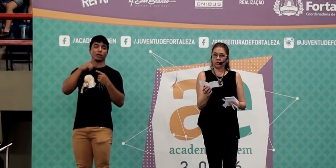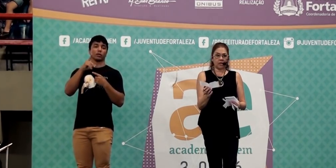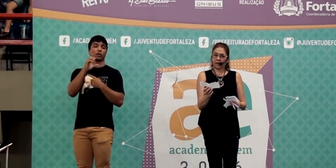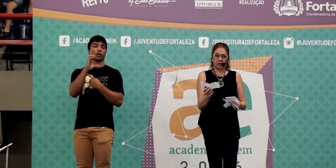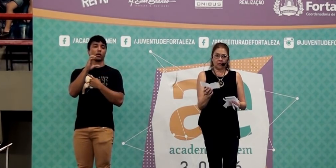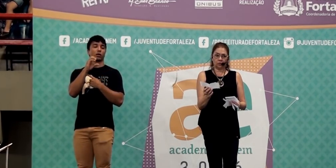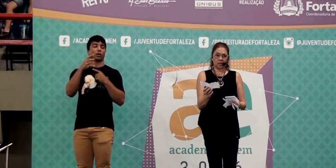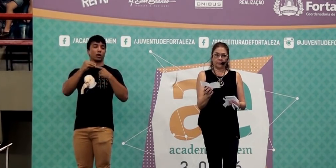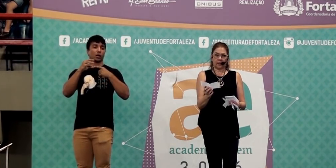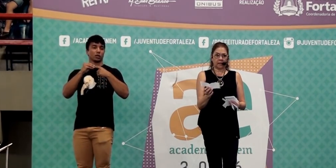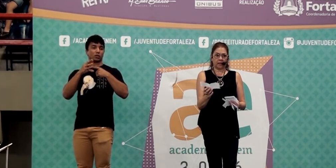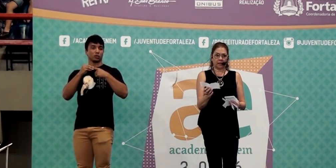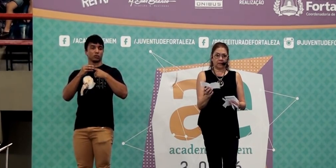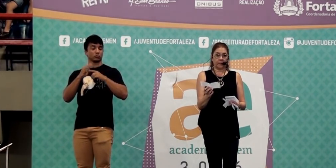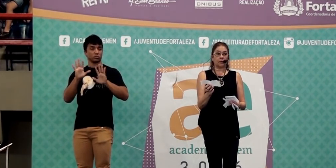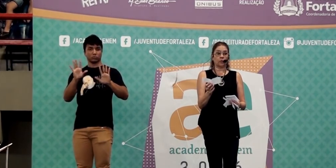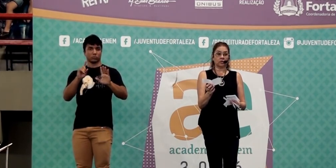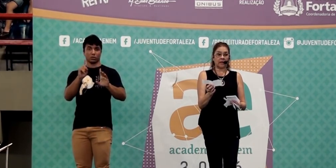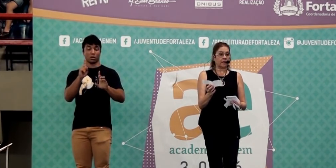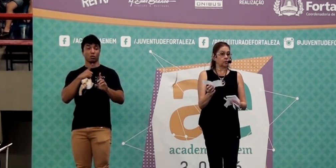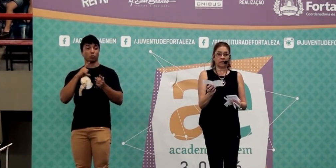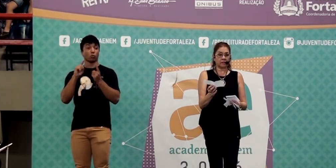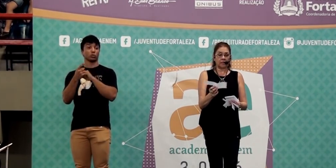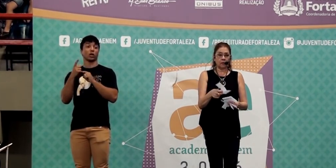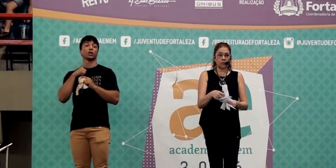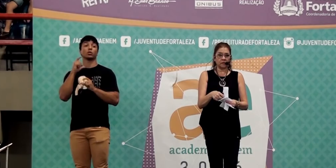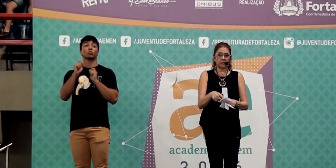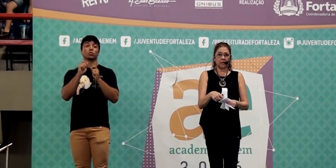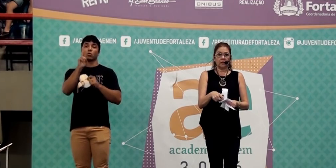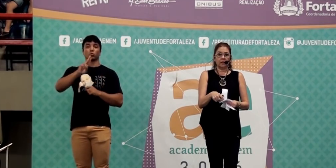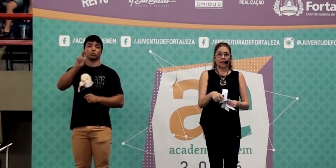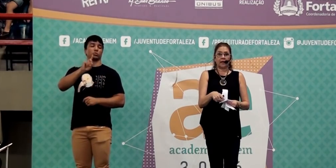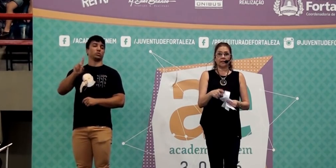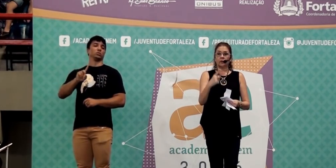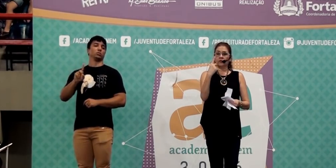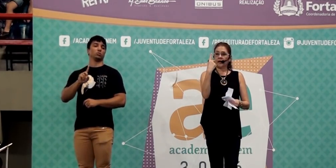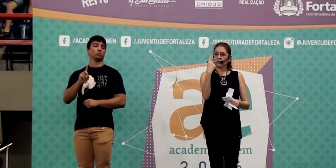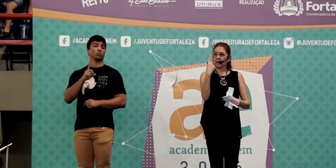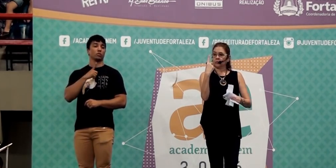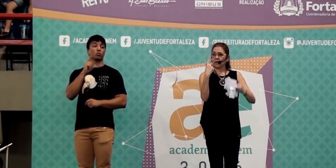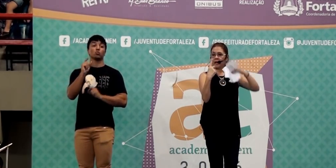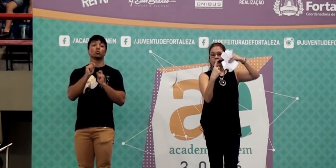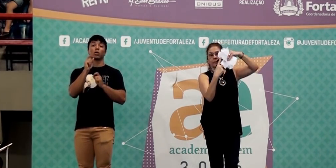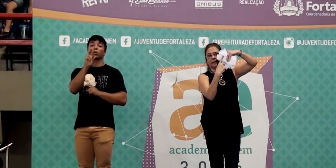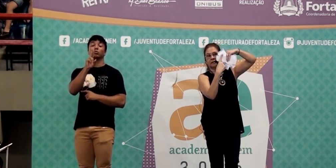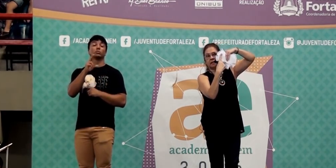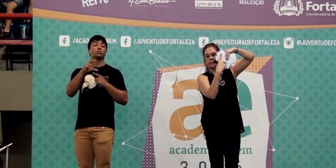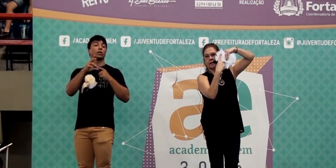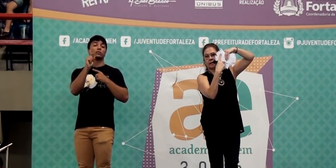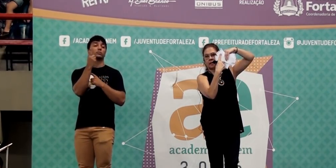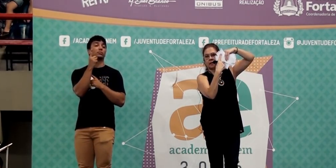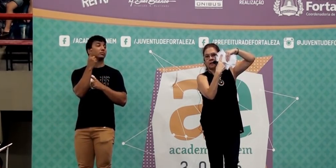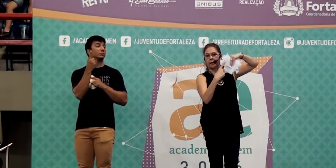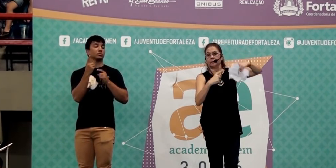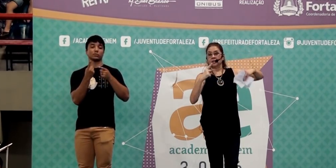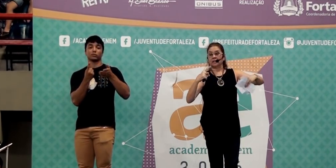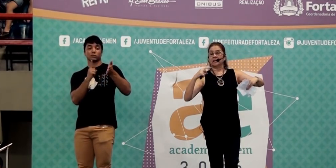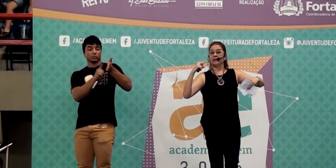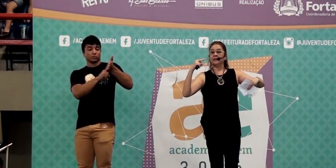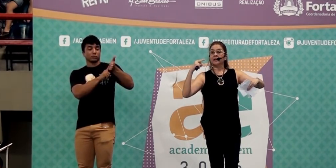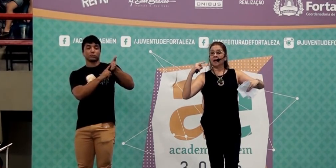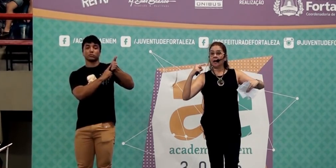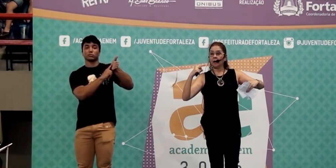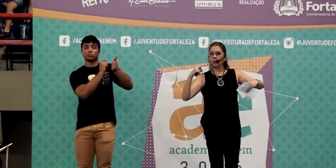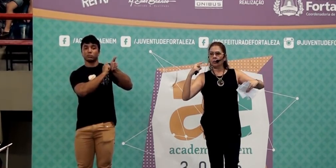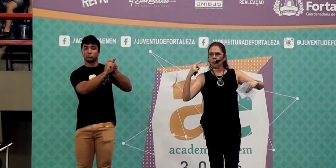Eu não sugeri o tampo da caneta. Pelo contrário, eu disse que não use. Cada um vai usar o dedo para cima aqui. Eu